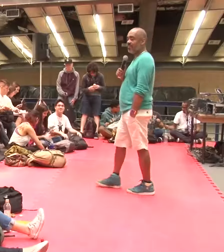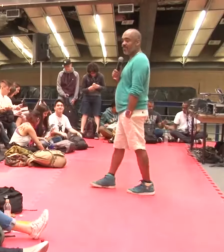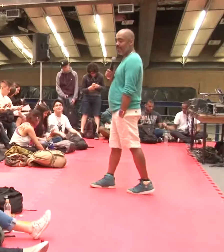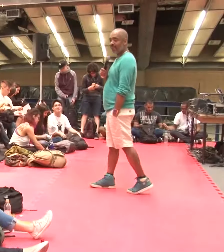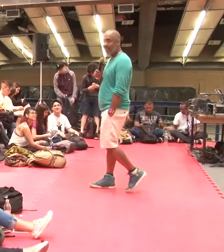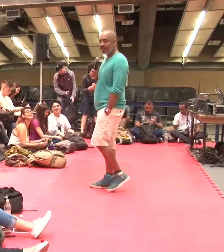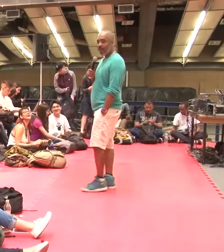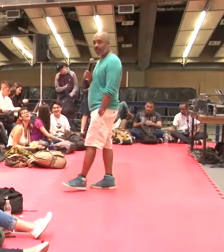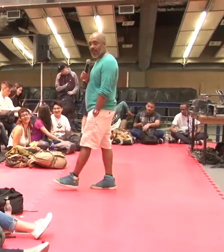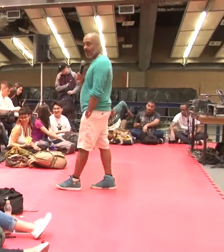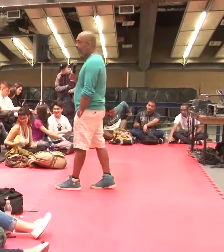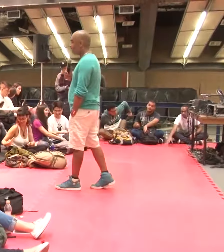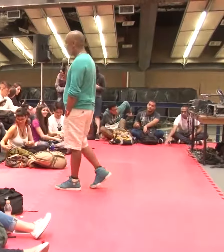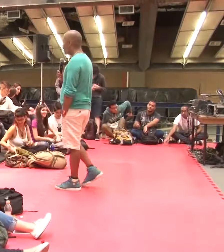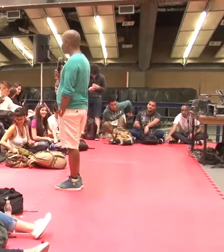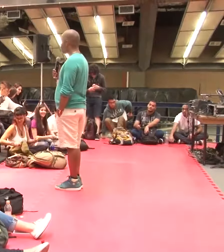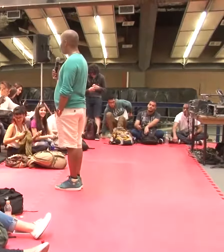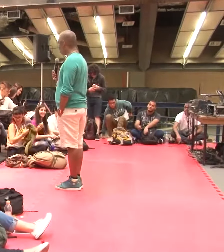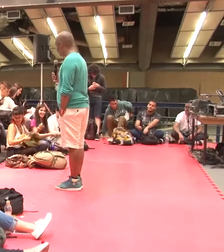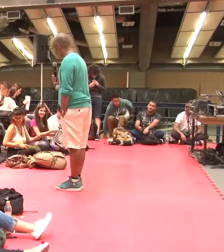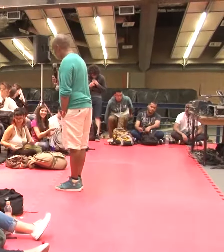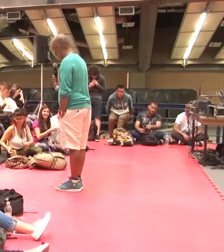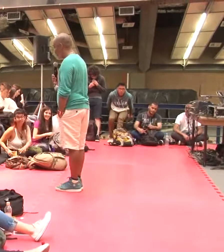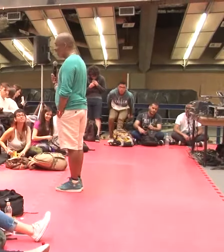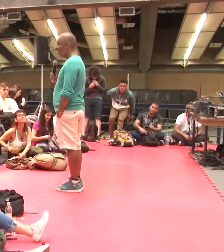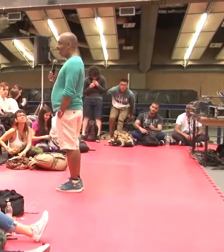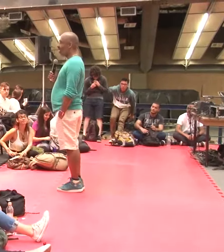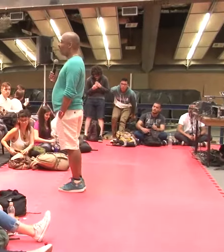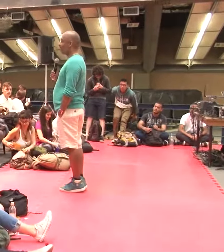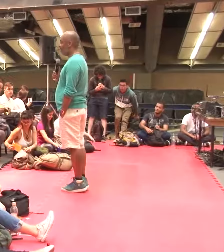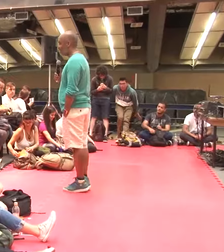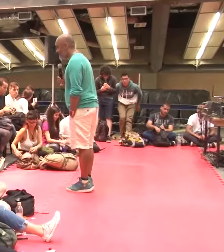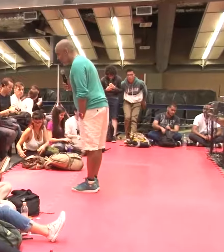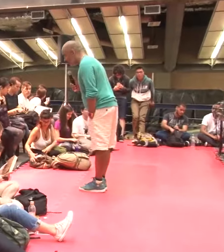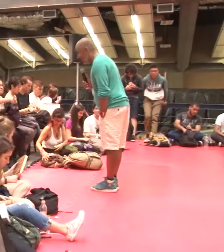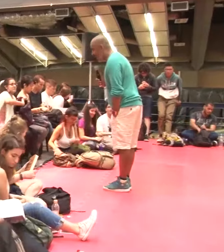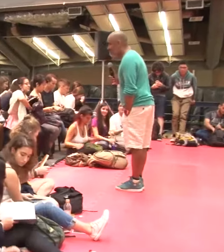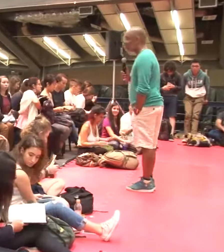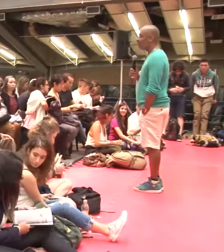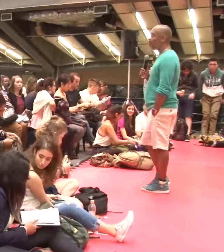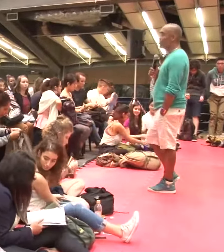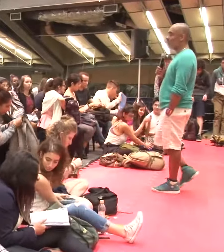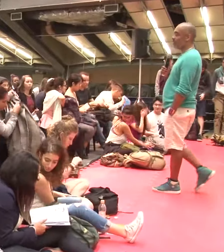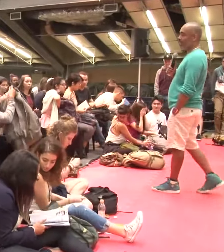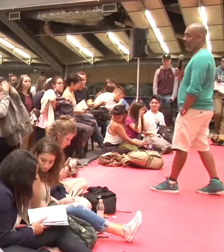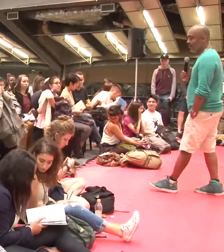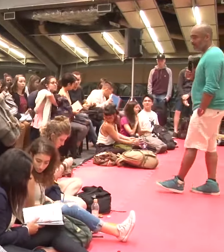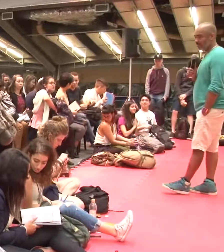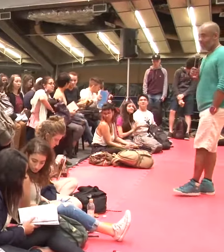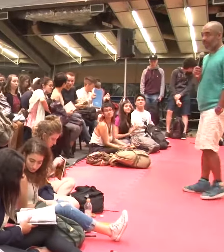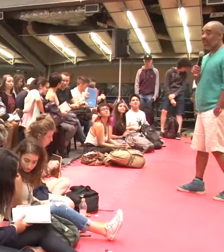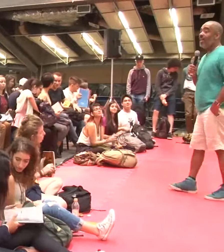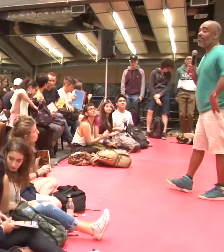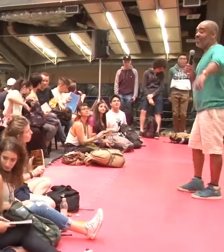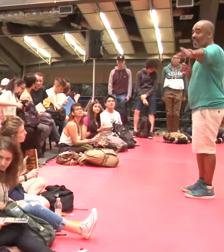falo com todo mundo, né? Boa oportunidade, né? É sempre um prazer estar aqui. Agradeço a Deus pela oportunidade, eu sou cultural também por